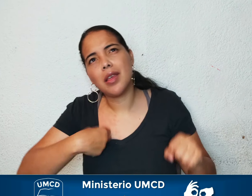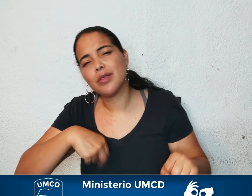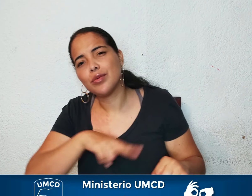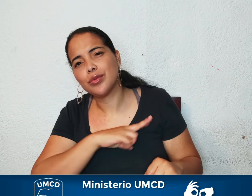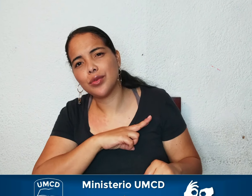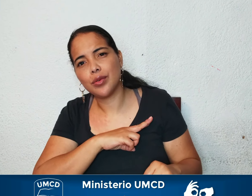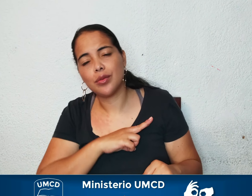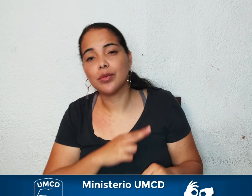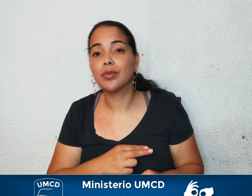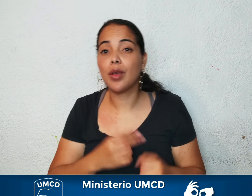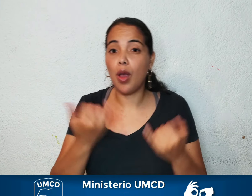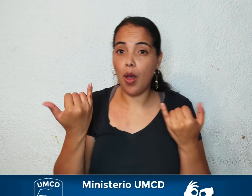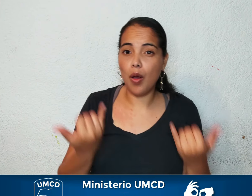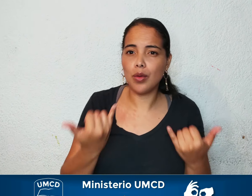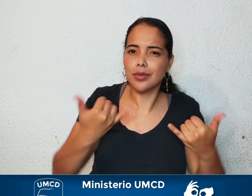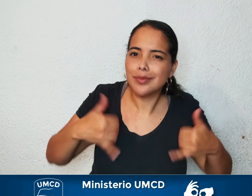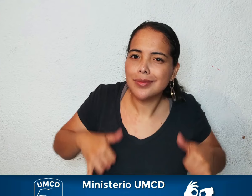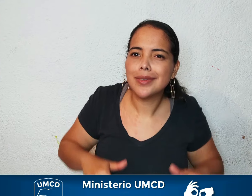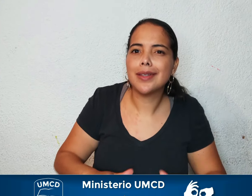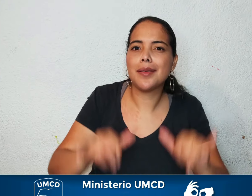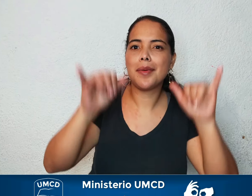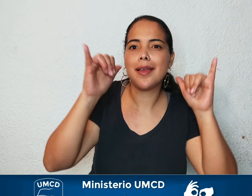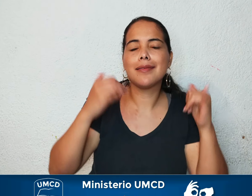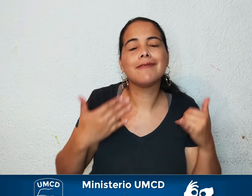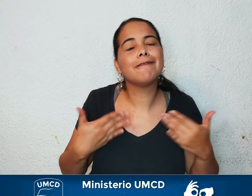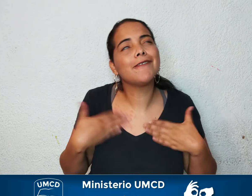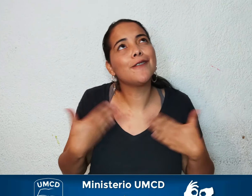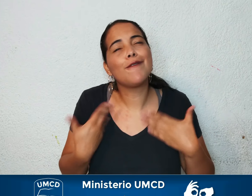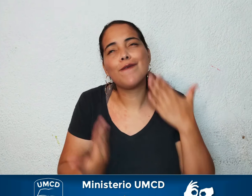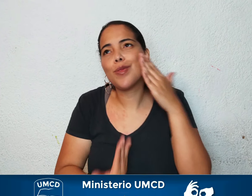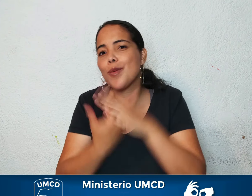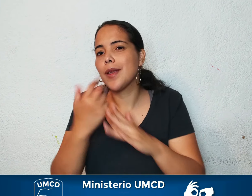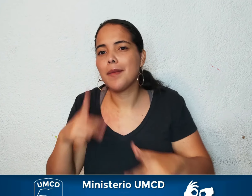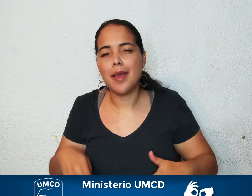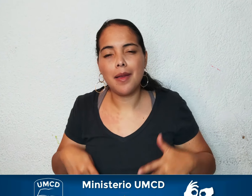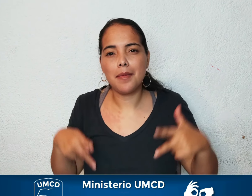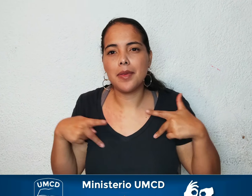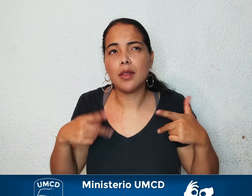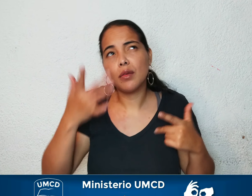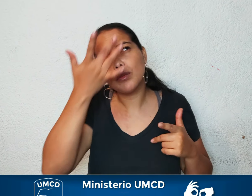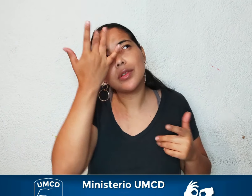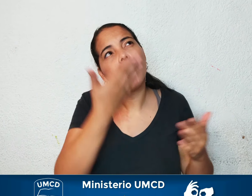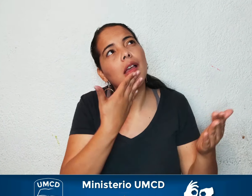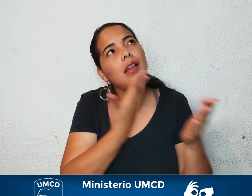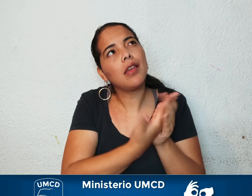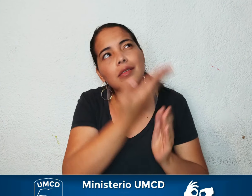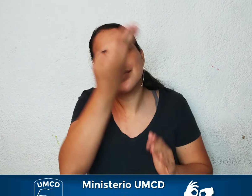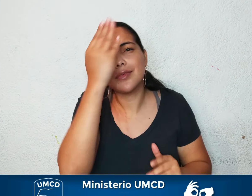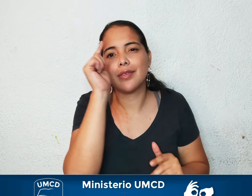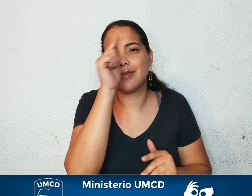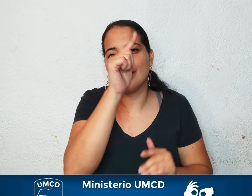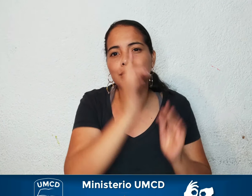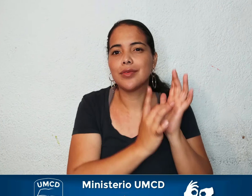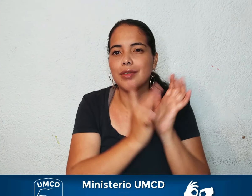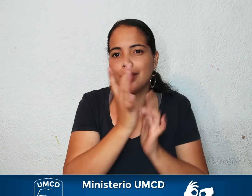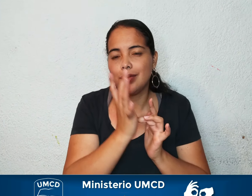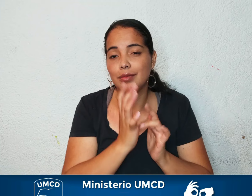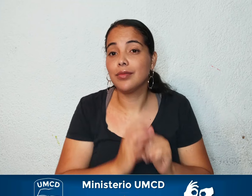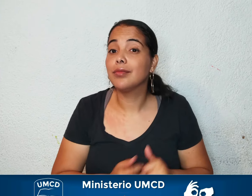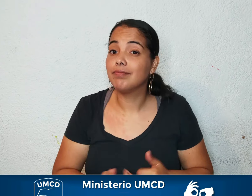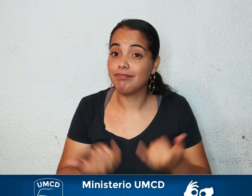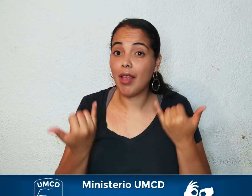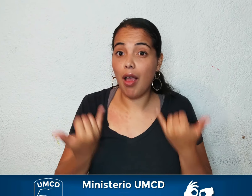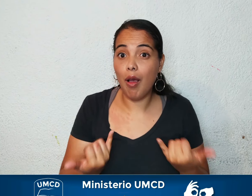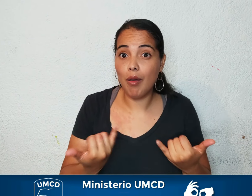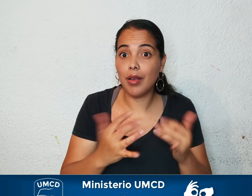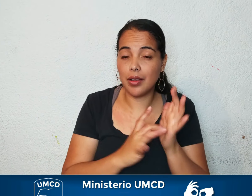nuestros pecados, y vivamos profundamente agradecidos por tan gran sacrificio. El